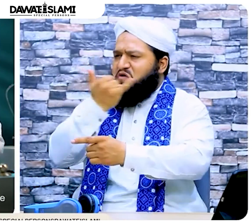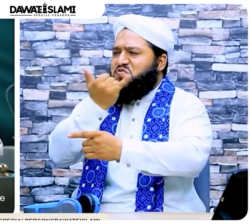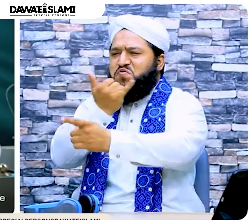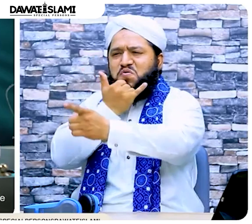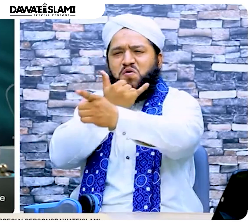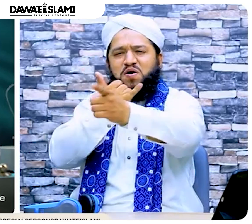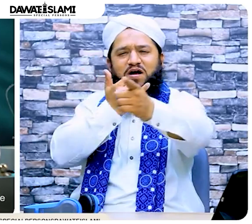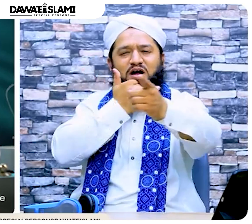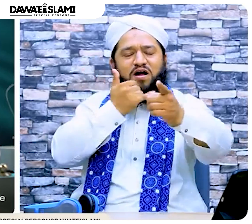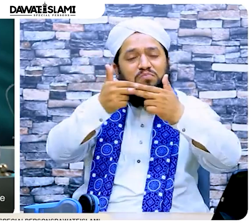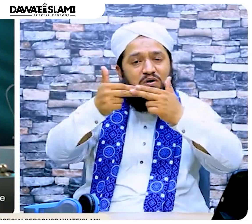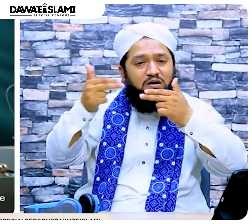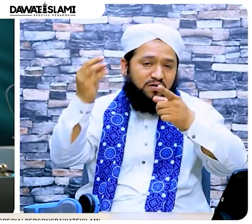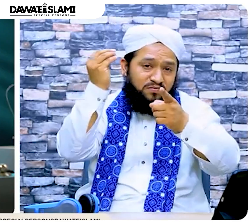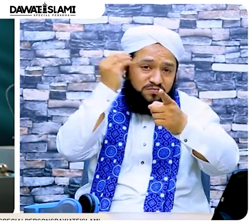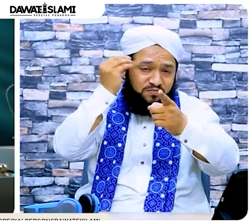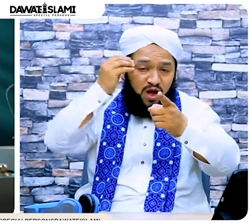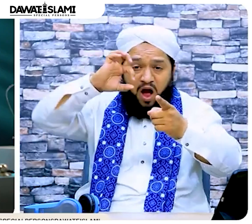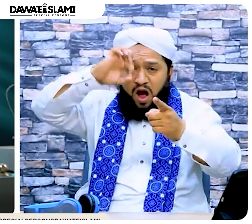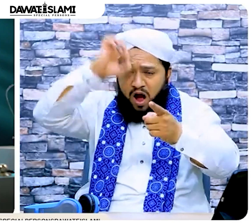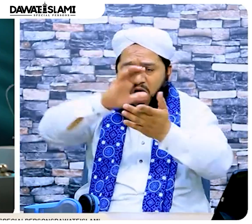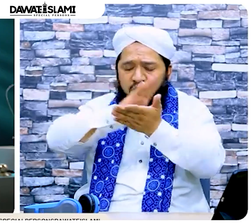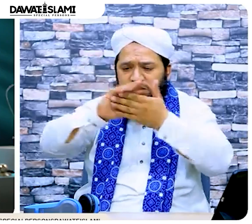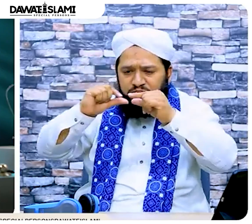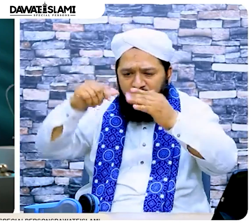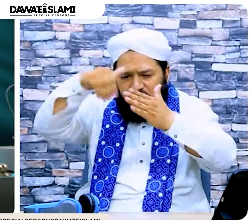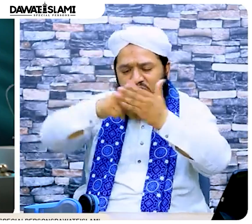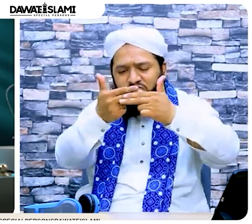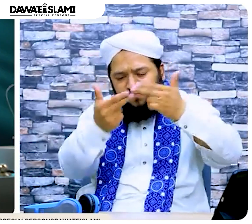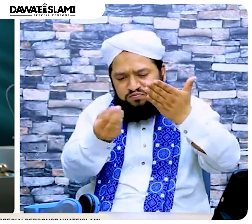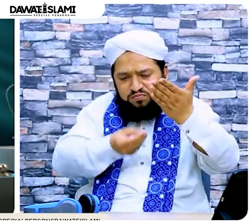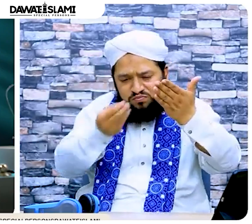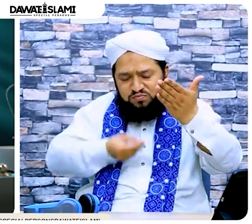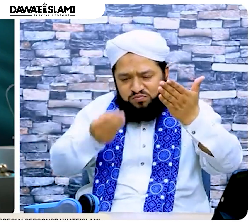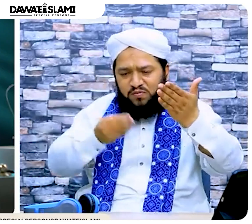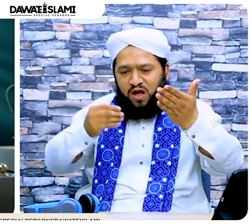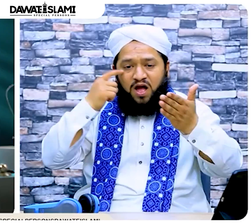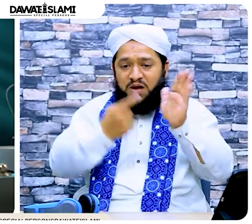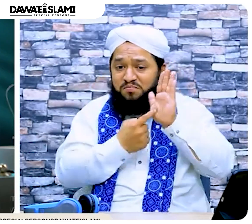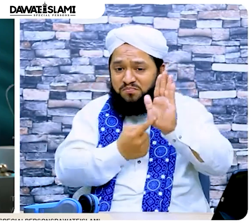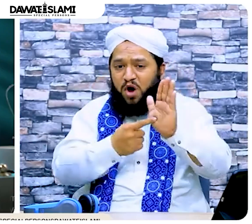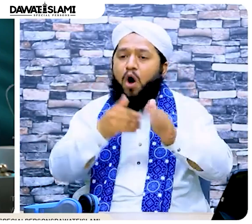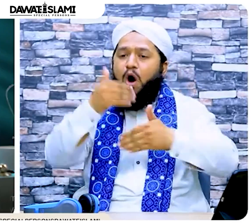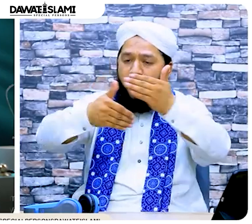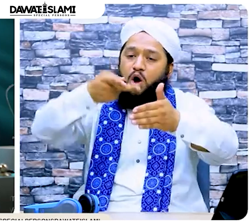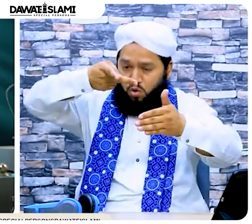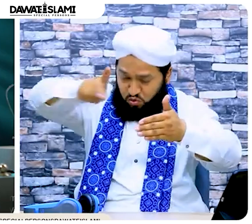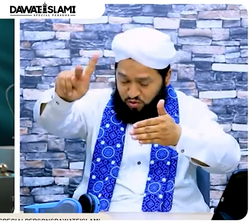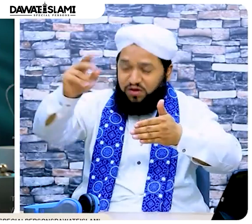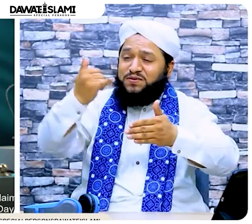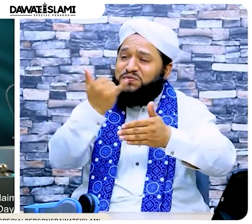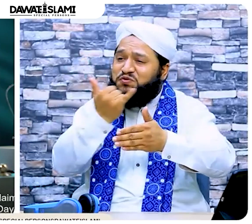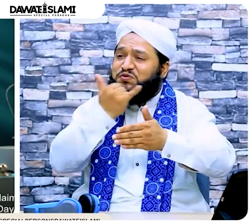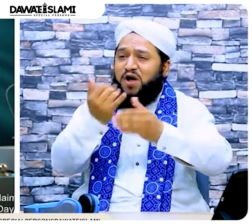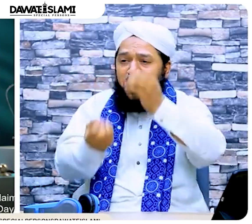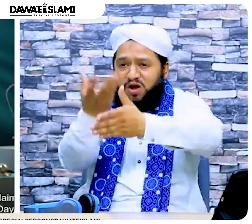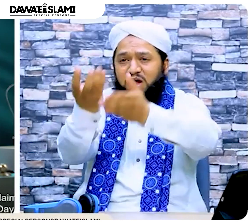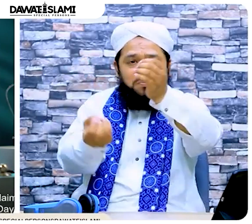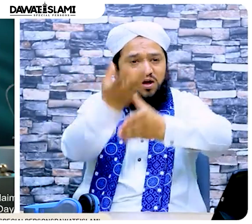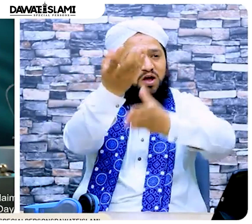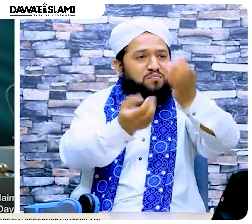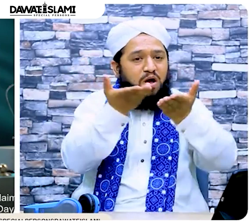لا نبی بعدی، میرے بعد کسی نبی نے نہیں آنا، اور یہی ہمارا ایمان، یہی ہمارا بلیف ہے۔ لیکن ایک بات یاد رکھنی